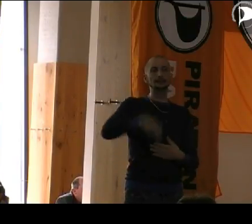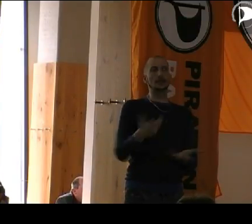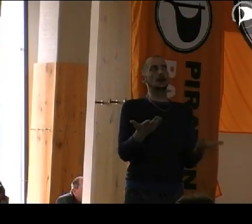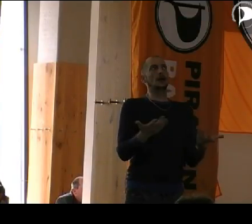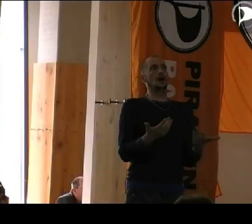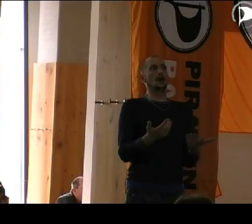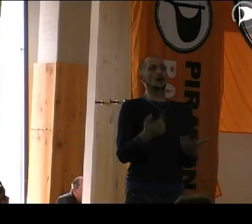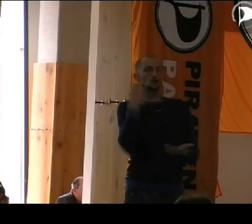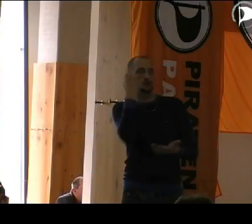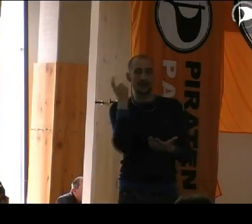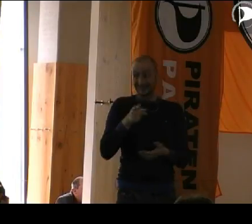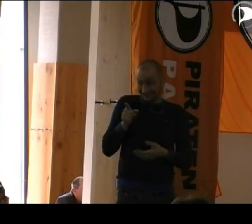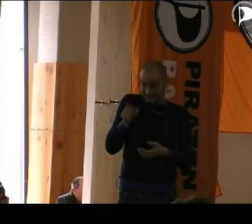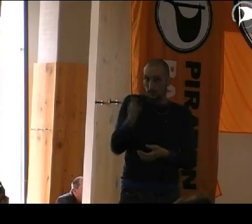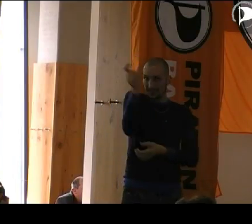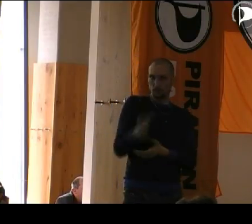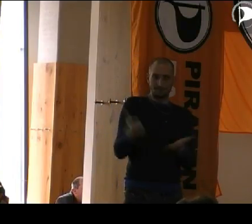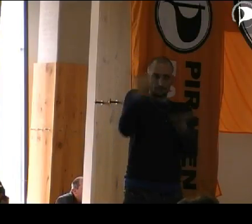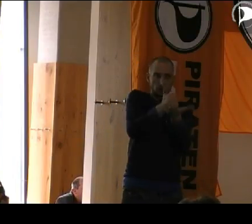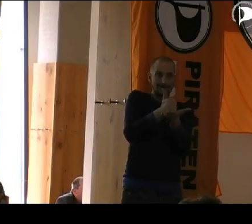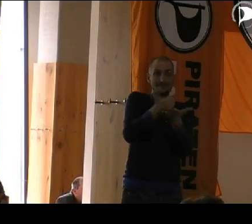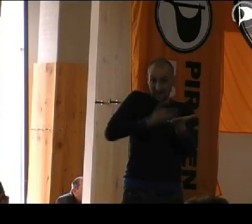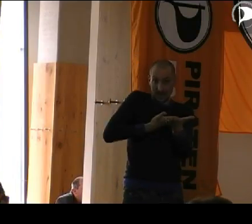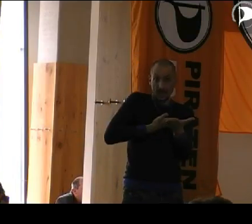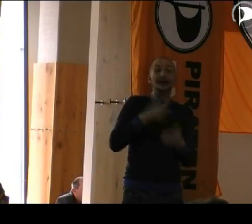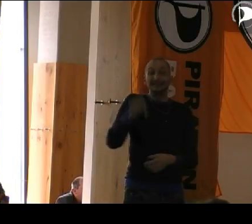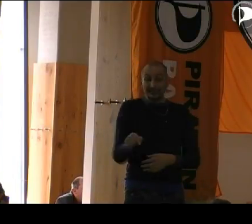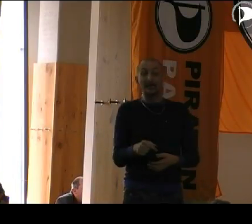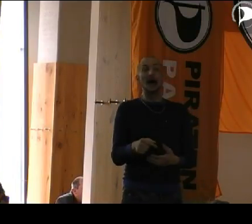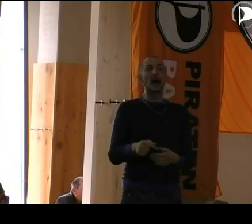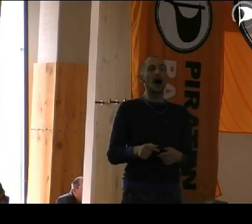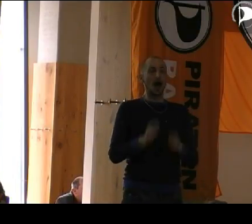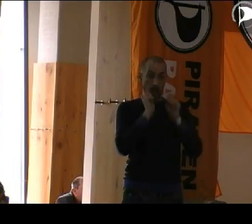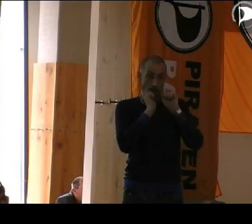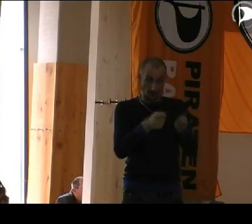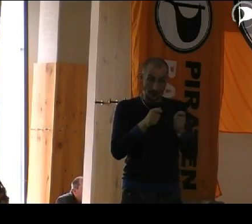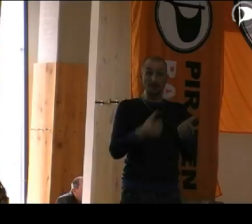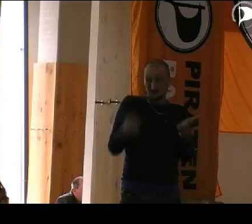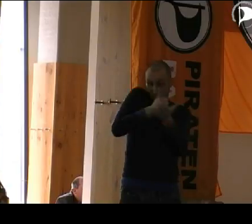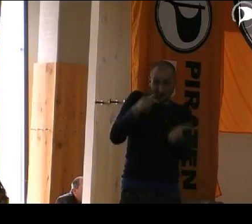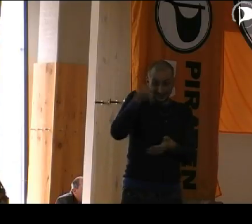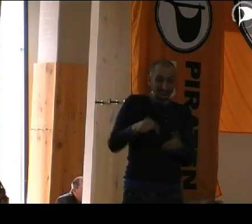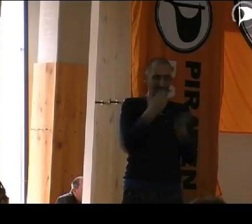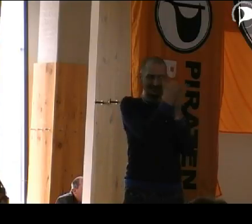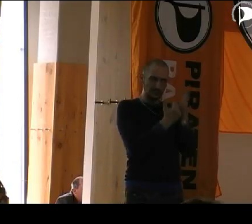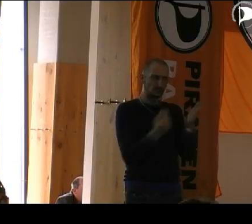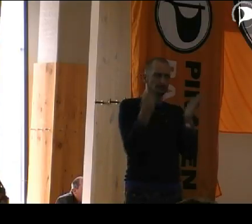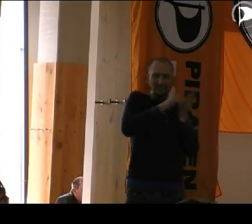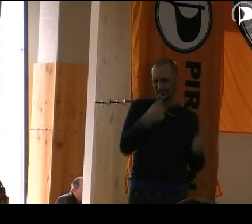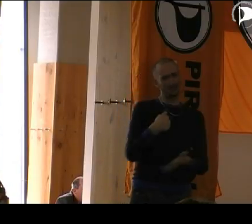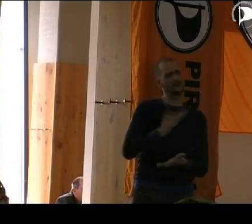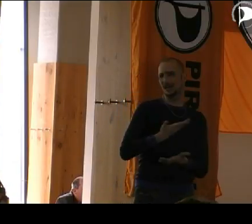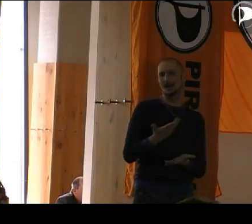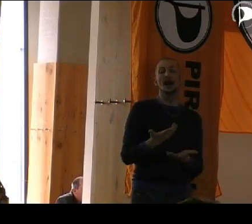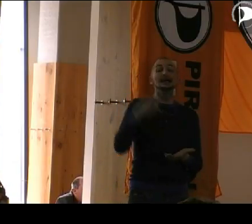überlegen ob er vorstand sein wenn ich will kein vorstand dessen aufgaben der satzung stehen denn nichts mehr nach einem entscheiden kann